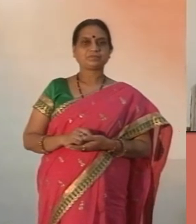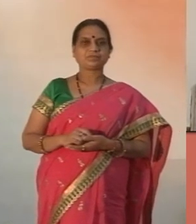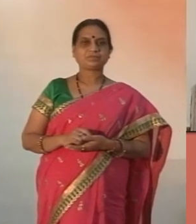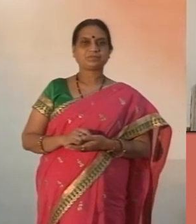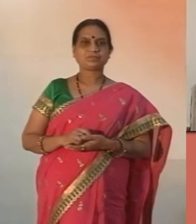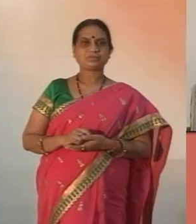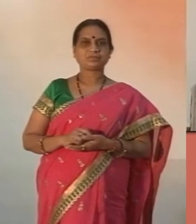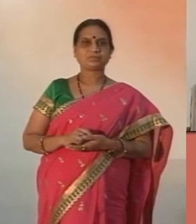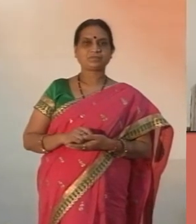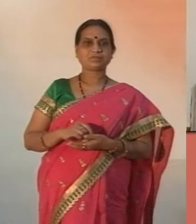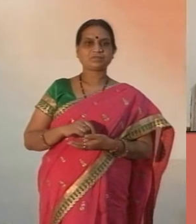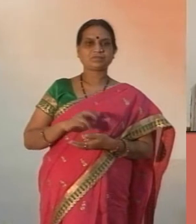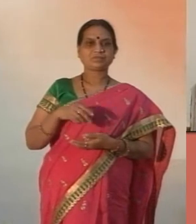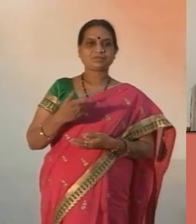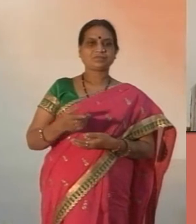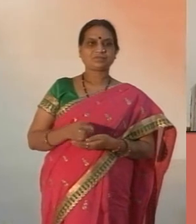लेकिन ये राजयोग,